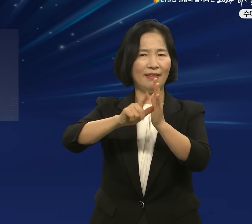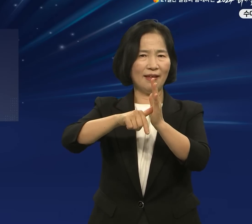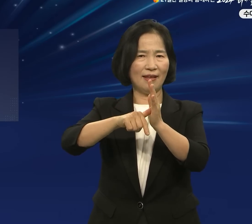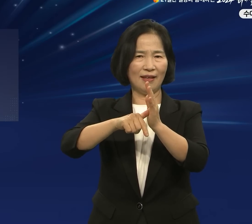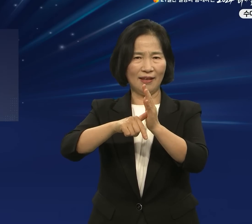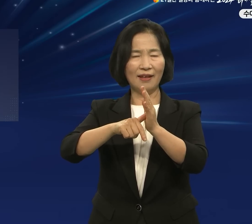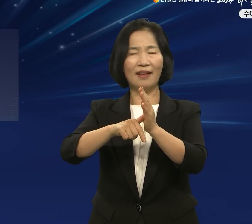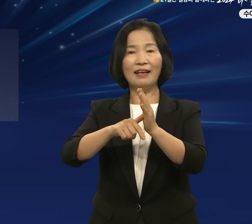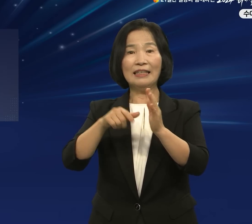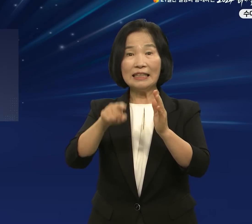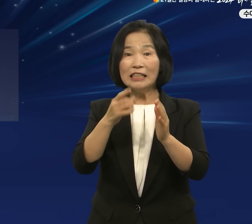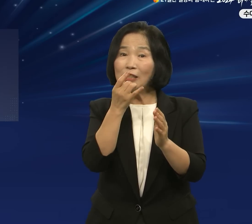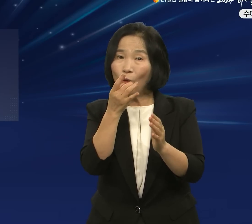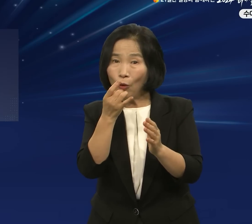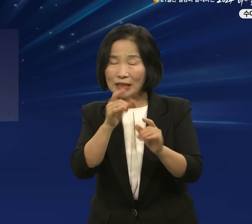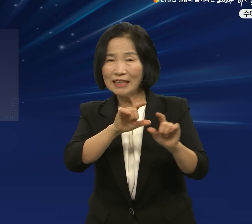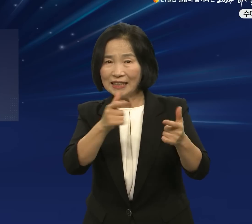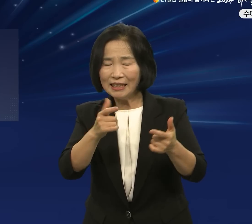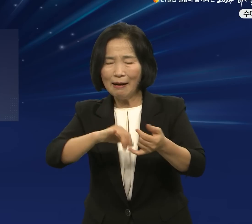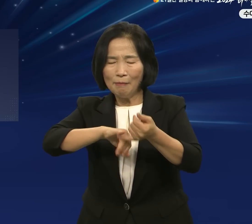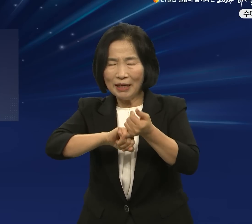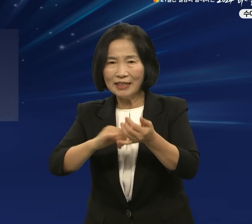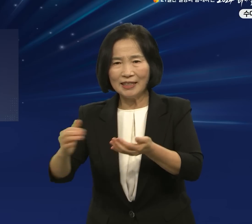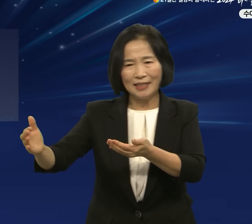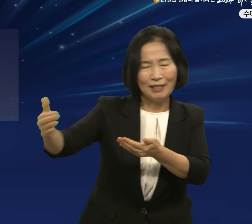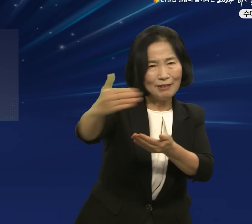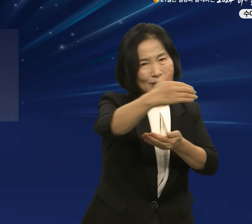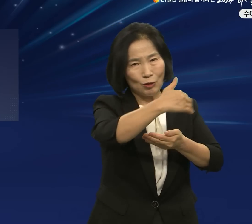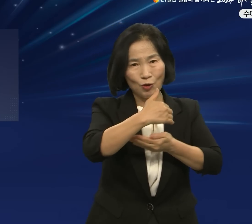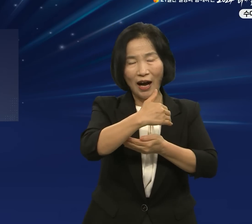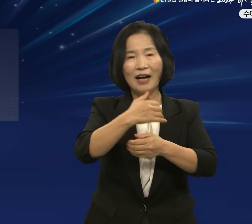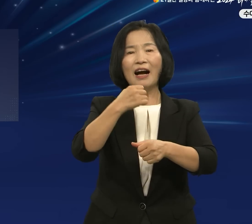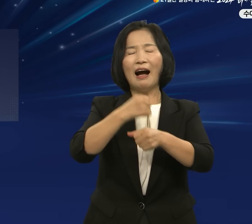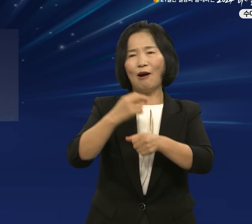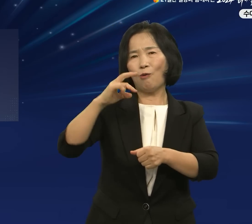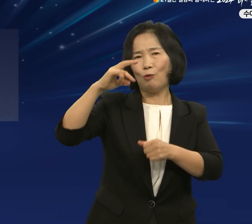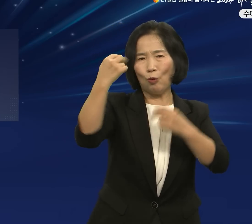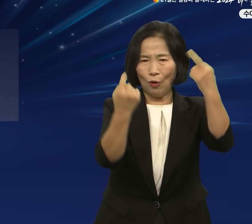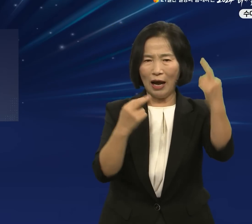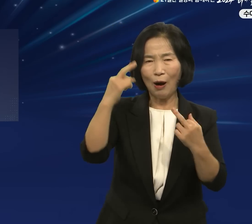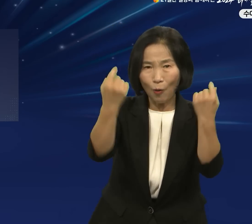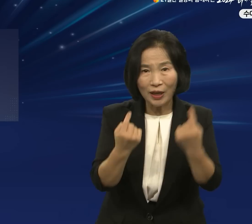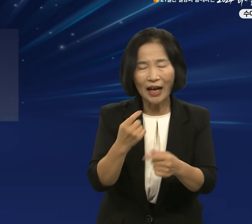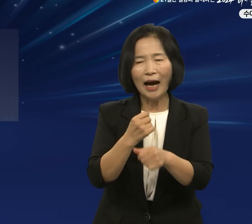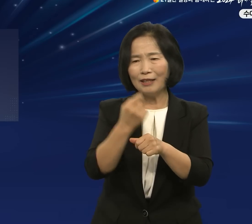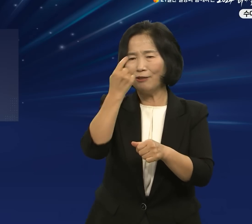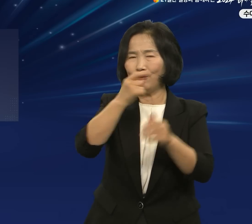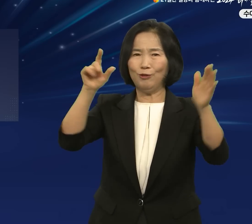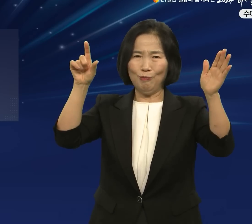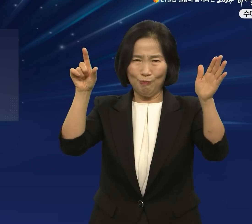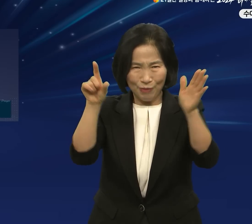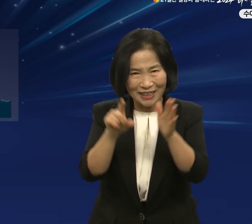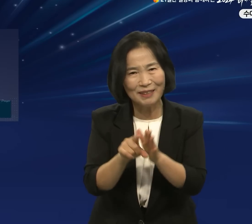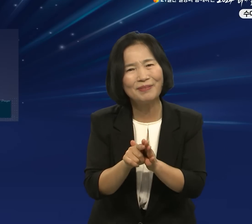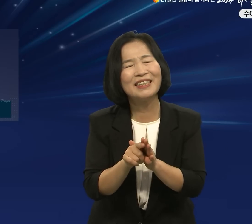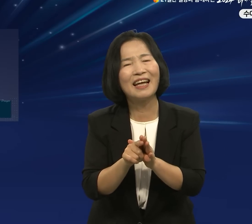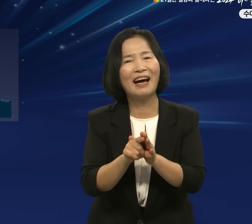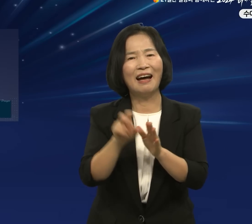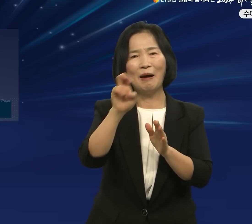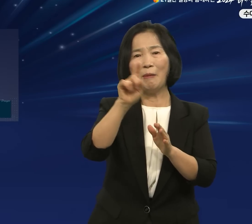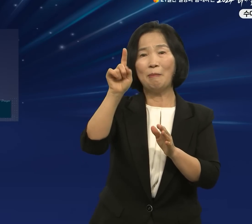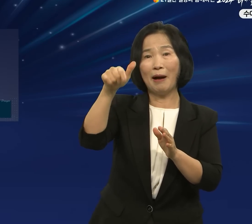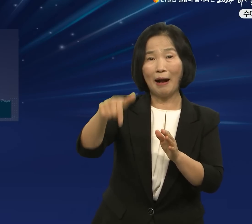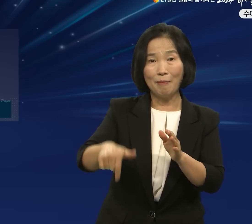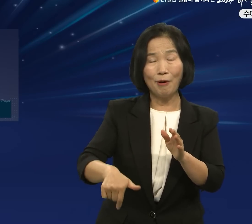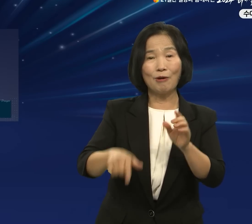곡식단을 수확하시고 귀환하게 하실 것이기 때문입니다. 마가복음 1장 1절